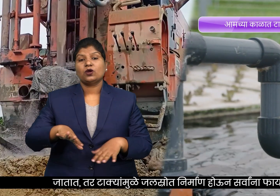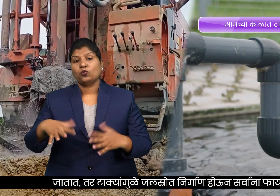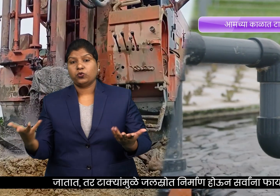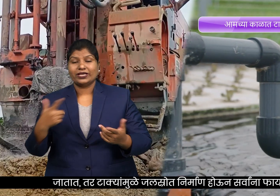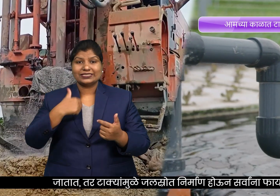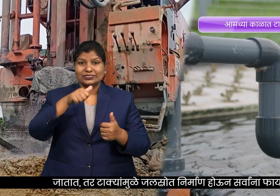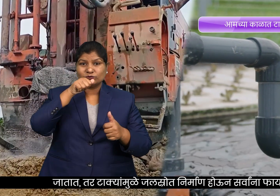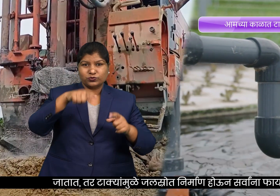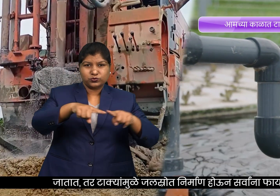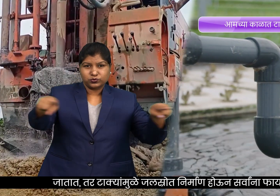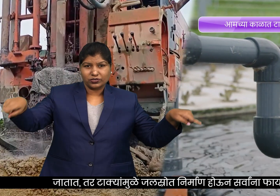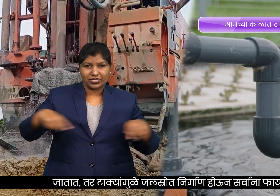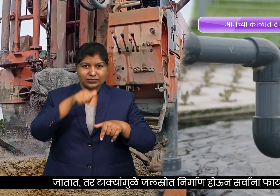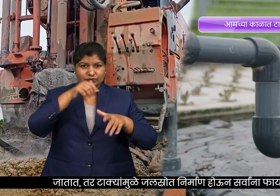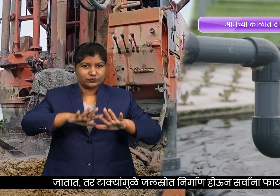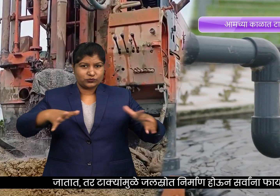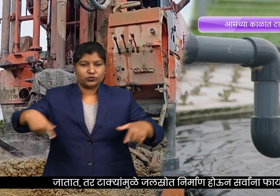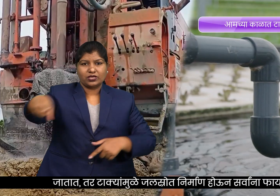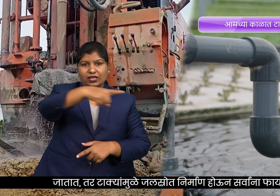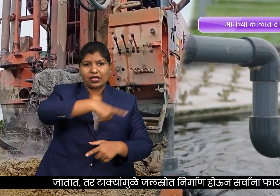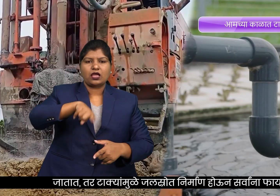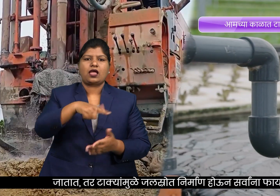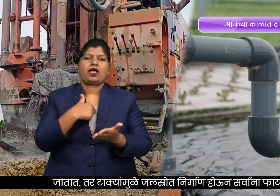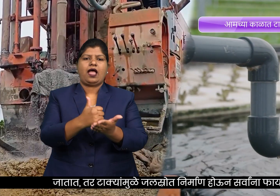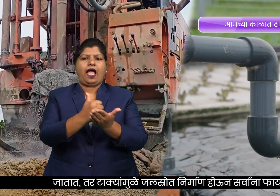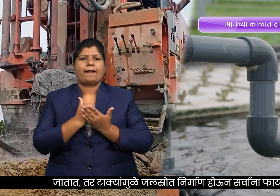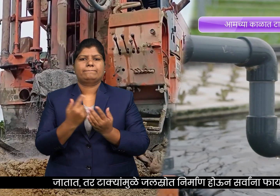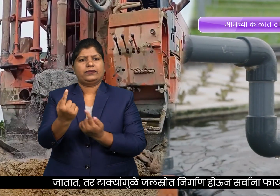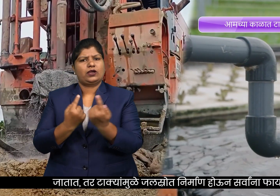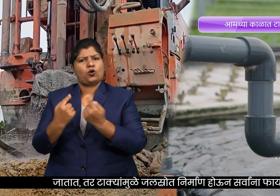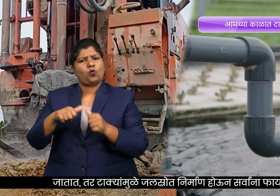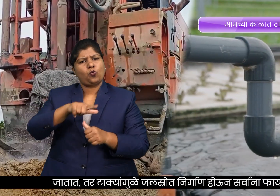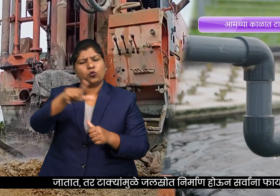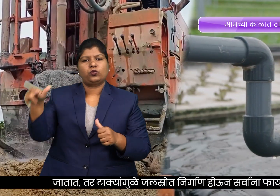टाक्यांमुळे जलस्रोत निर्माण होऊन सर्वांना फायदा होतो.